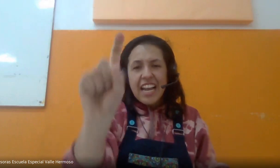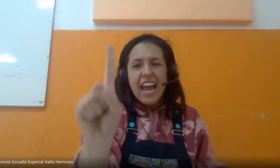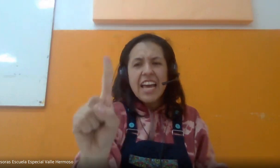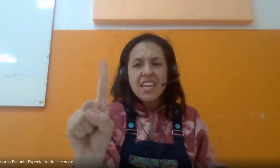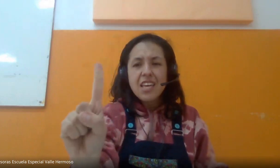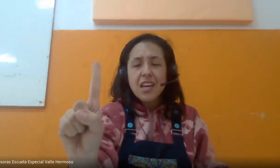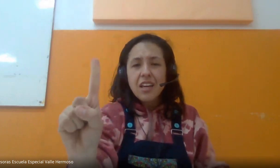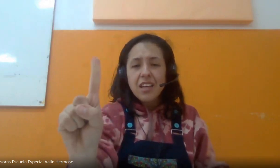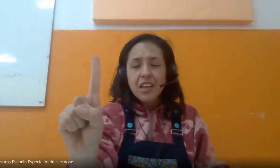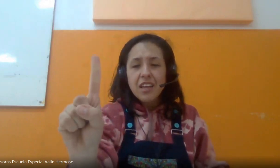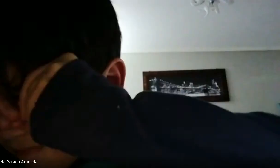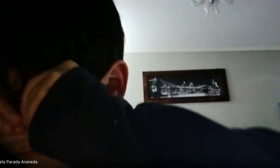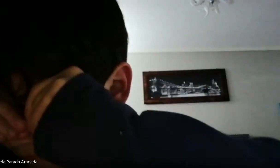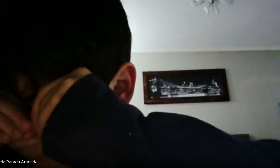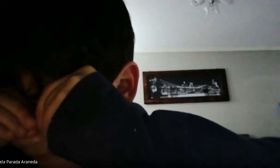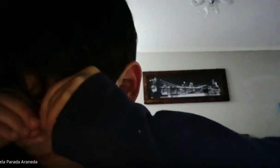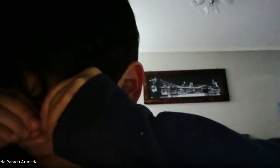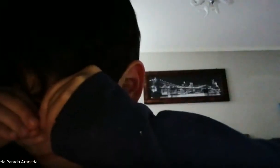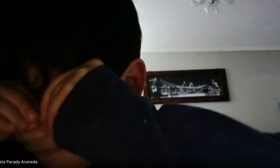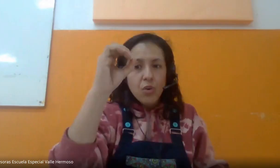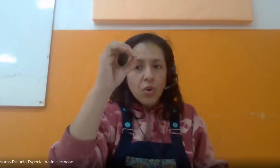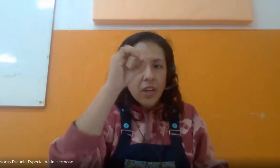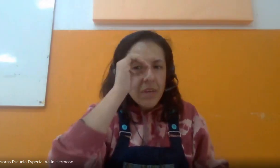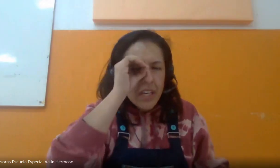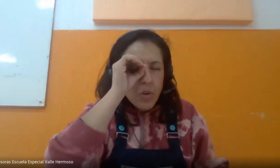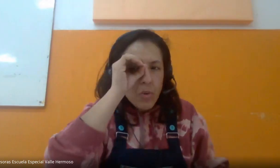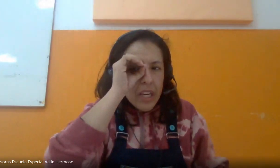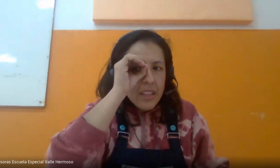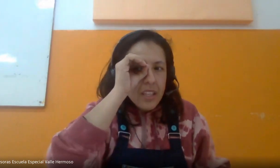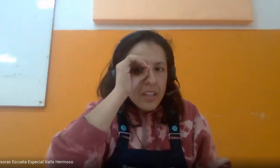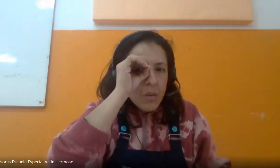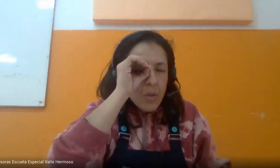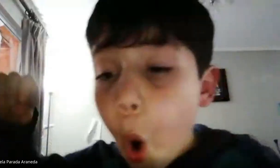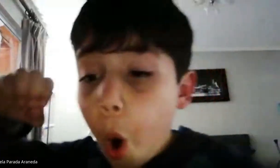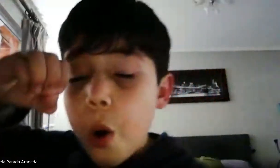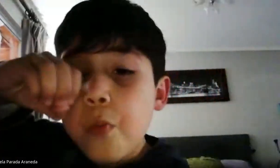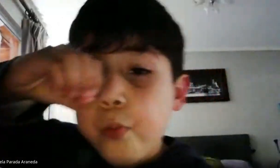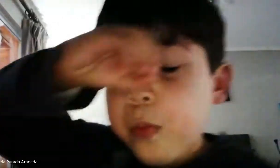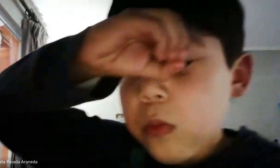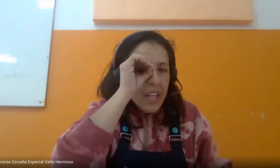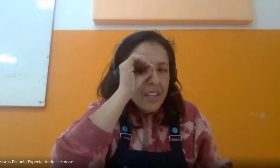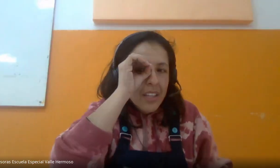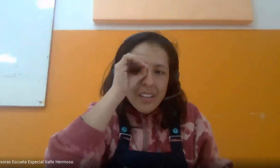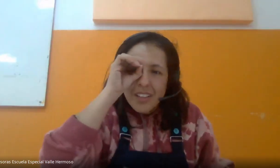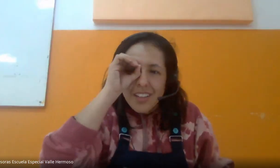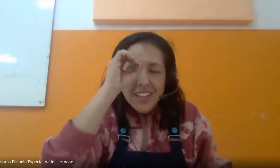La I. Y la O, que miren, es como un lente. Cuando uno juega a hacer a los lentes.